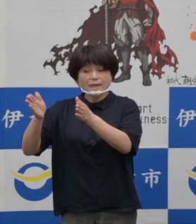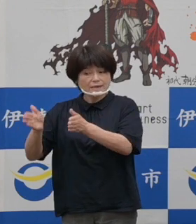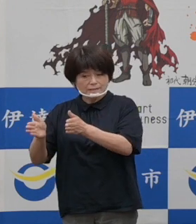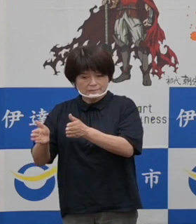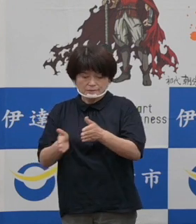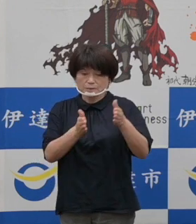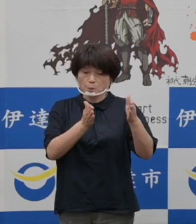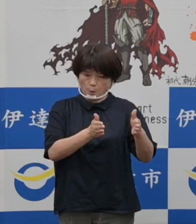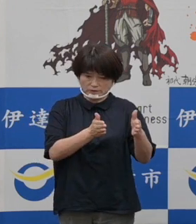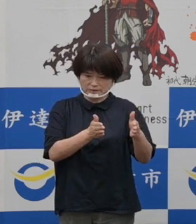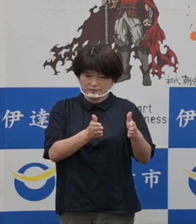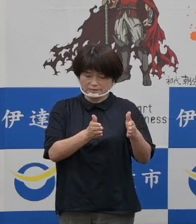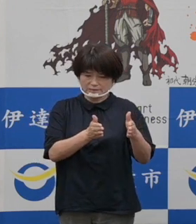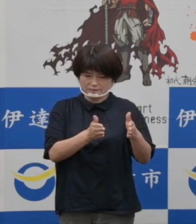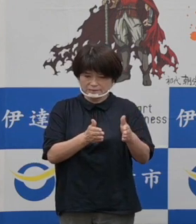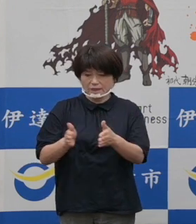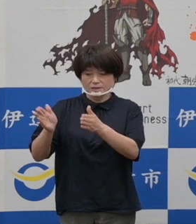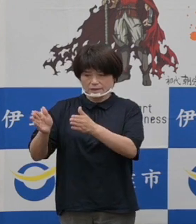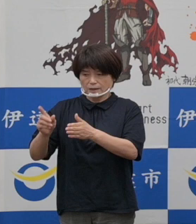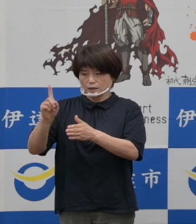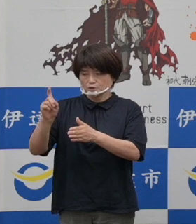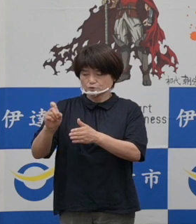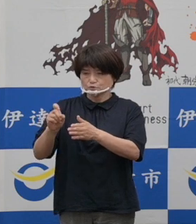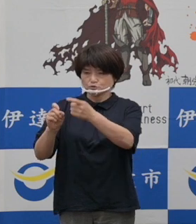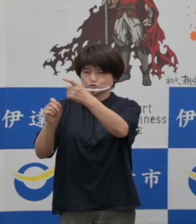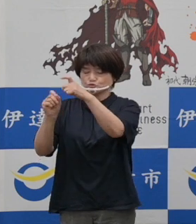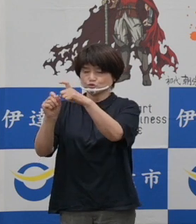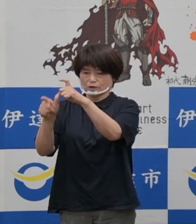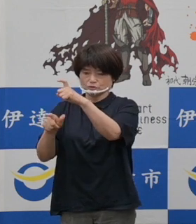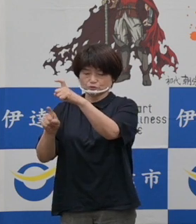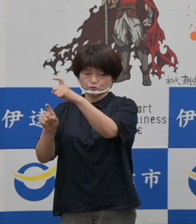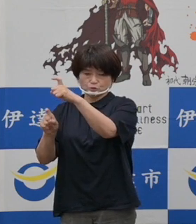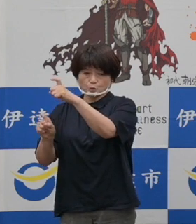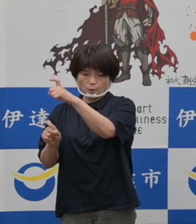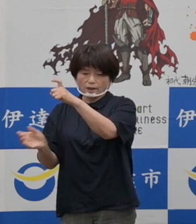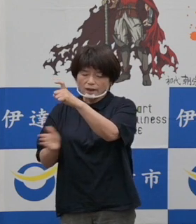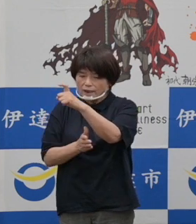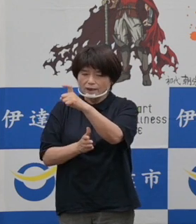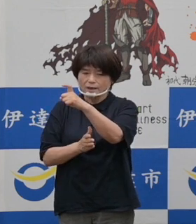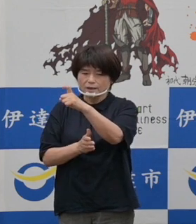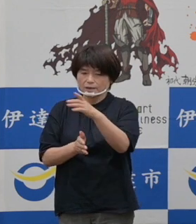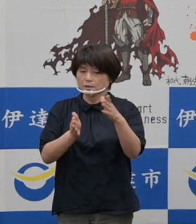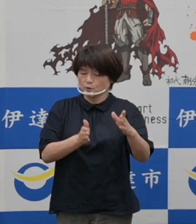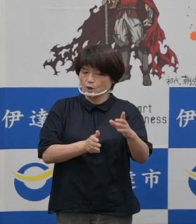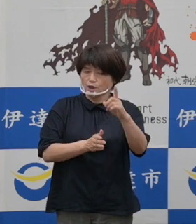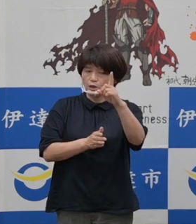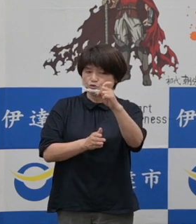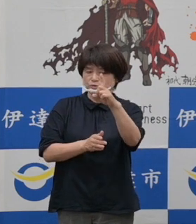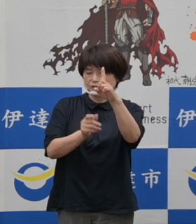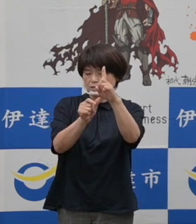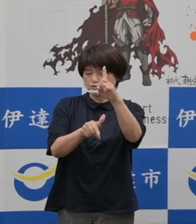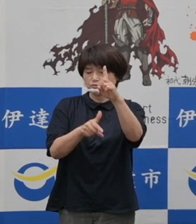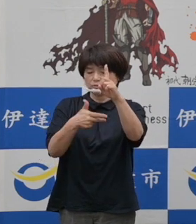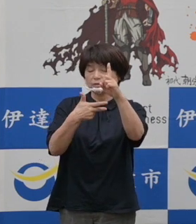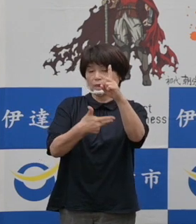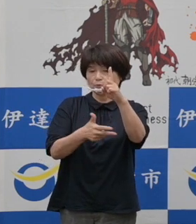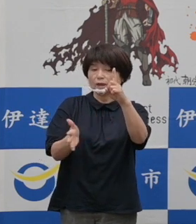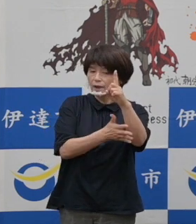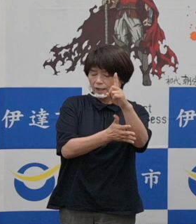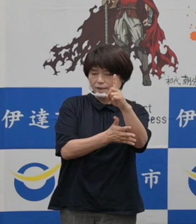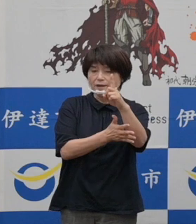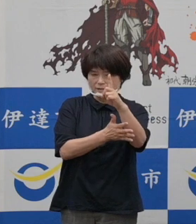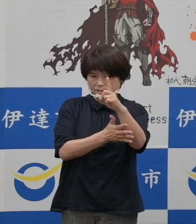ります。前期は10月の10日から14日間、後期は11月の7日から32日